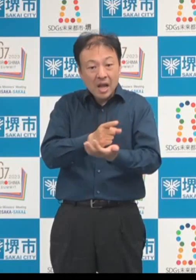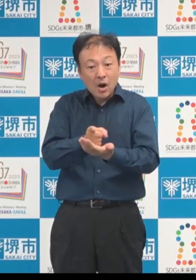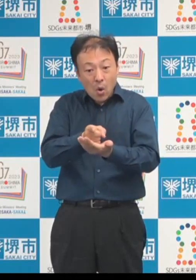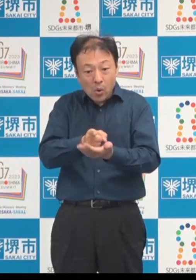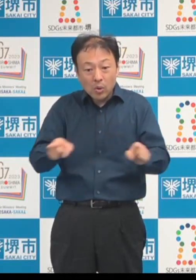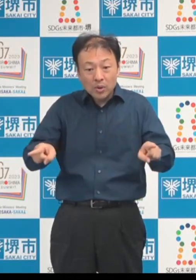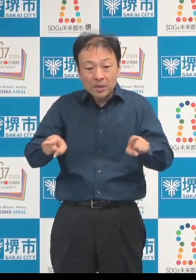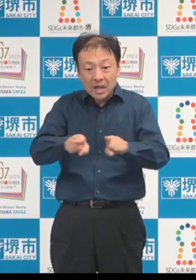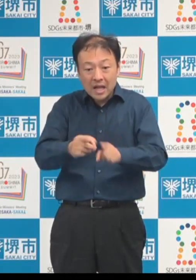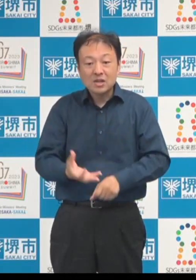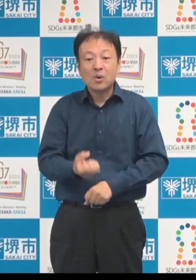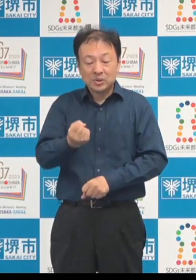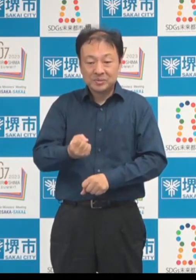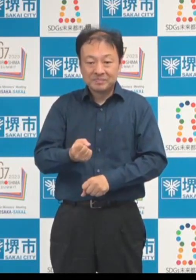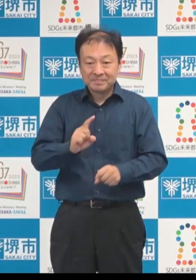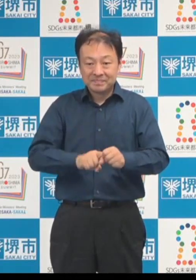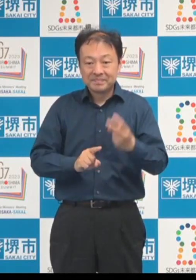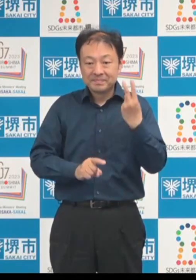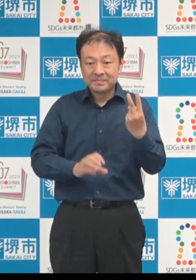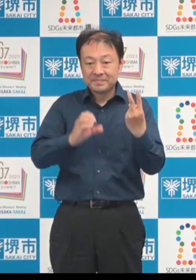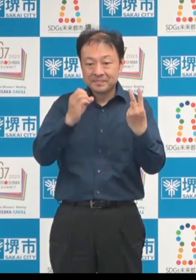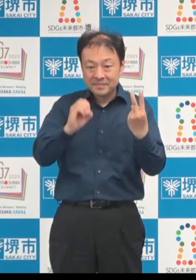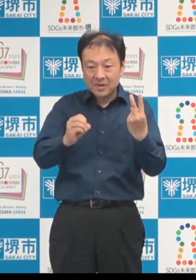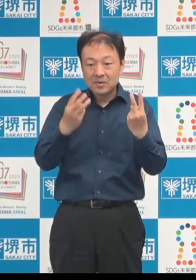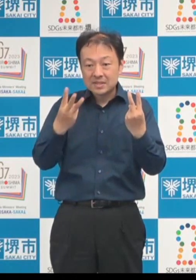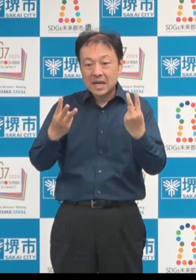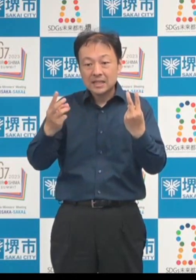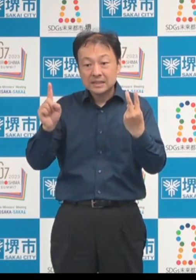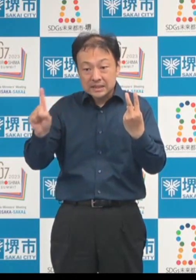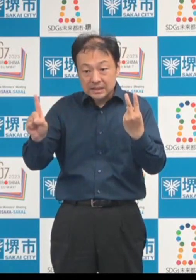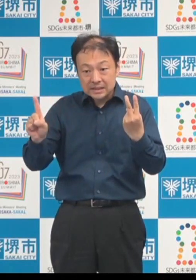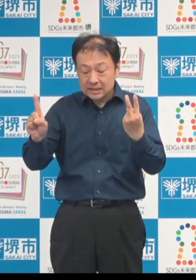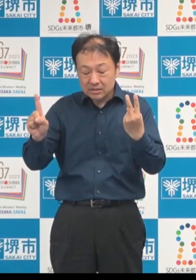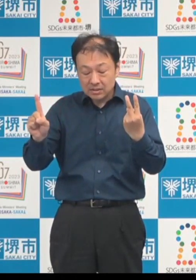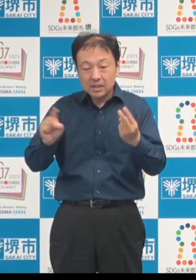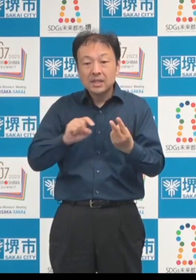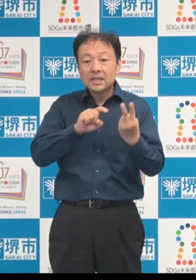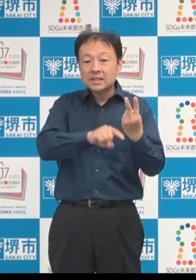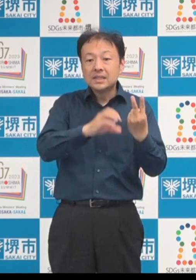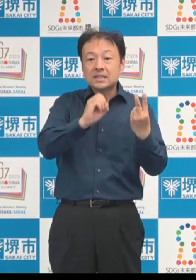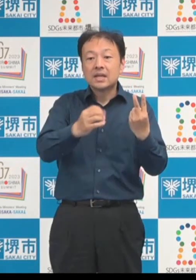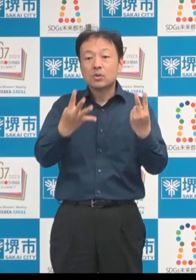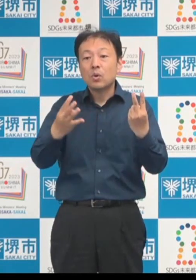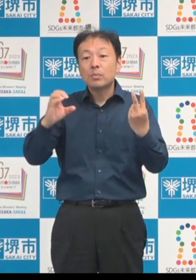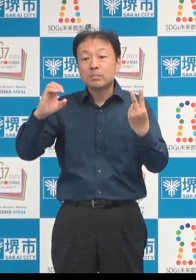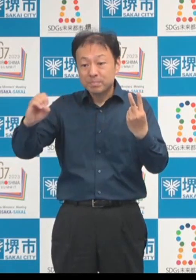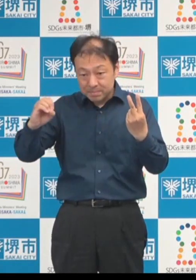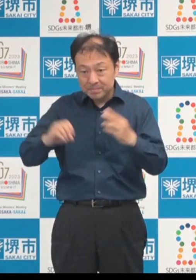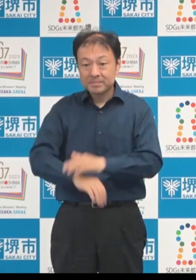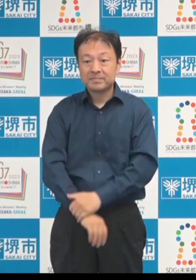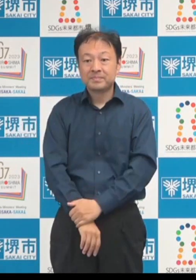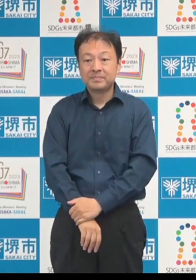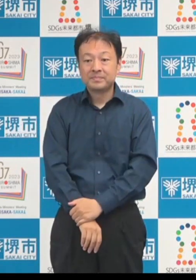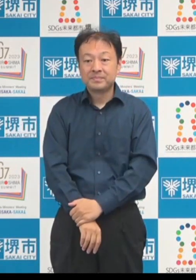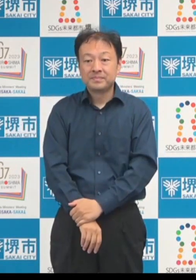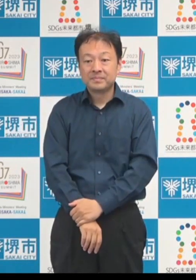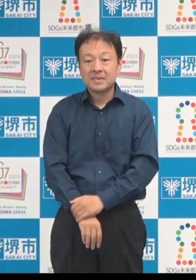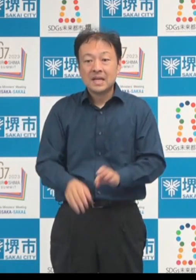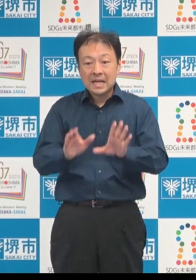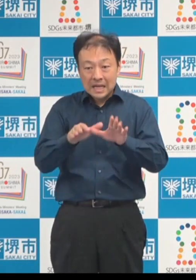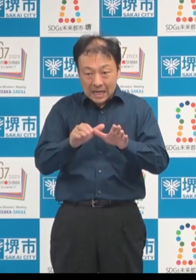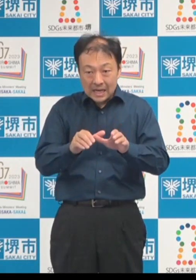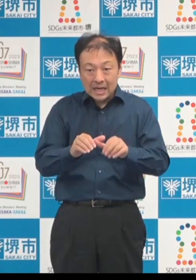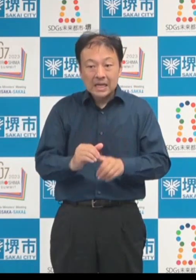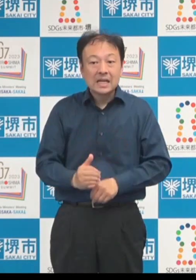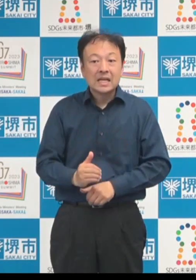って、2031年を通り越して2040年というところでは南海高野線の